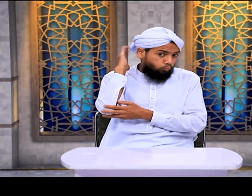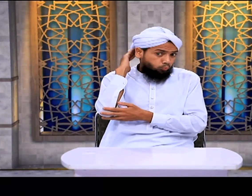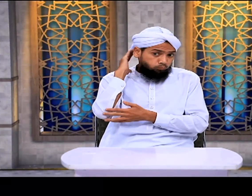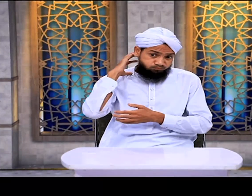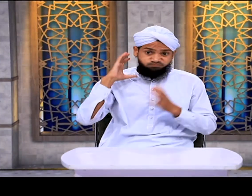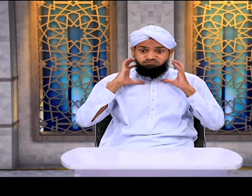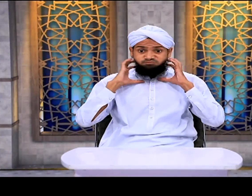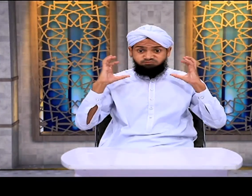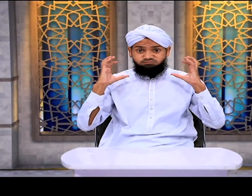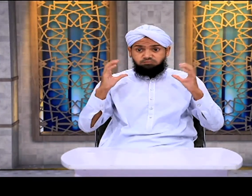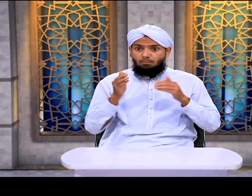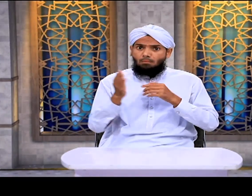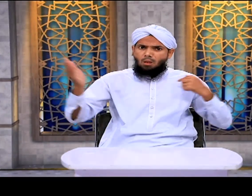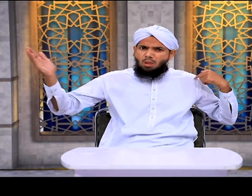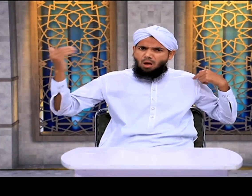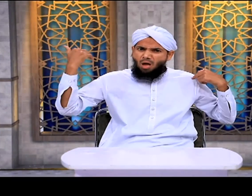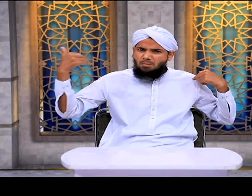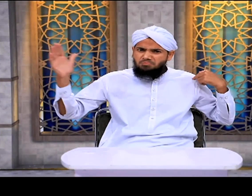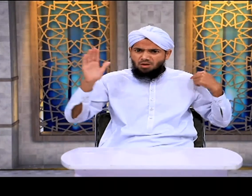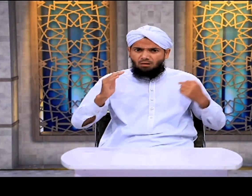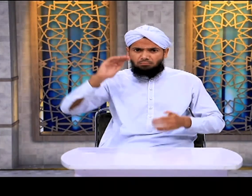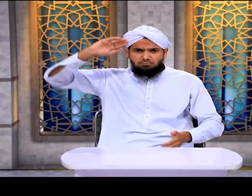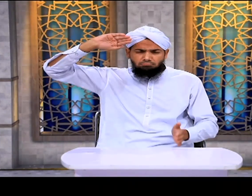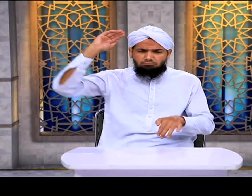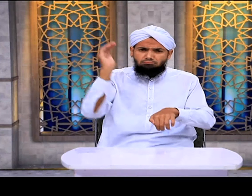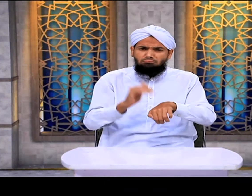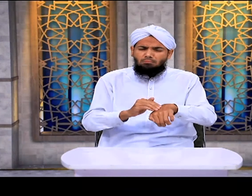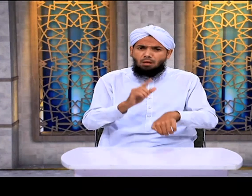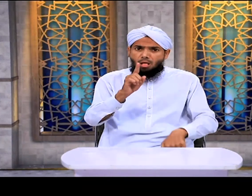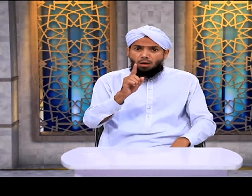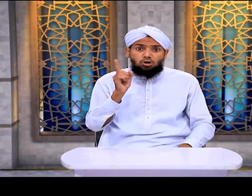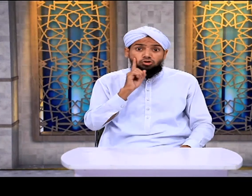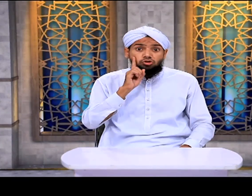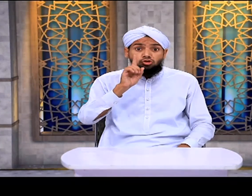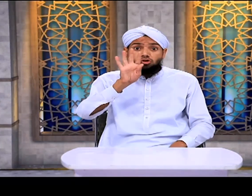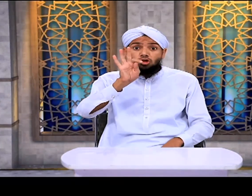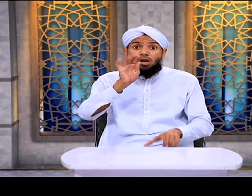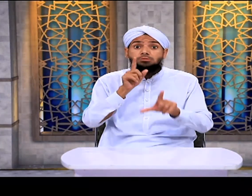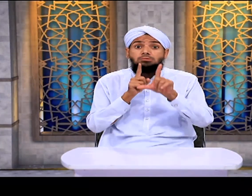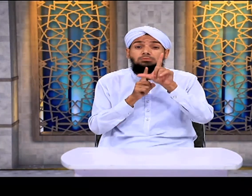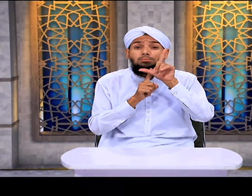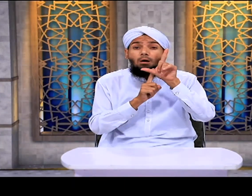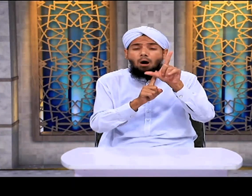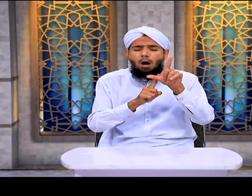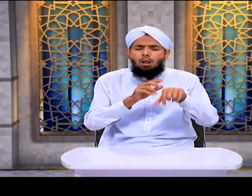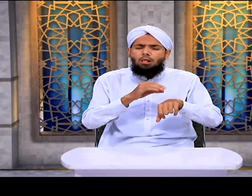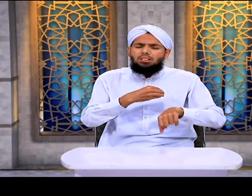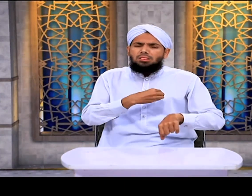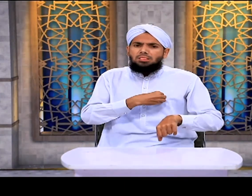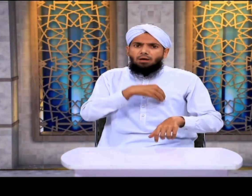اور لمبے ہیں، ان کے ایک مرتبہ ڈسنے کا درد 40 سال تک محسوس ہوتا رہے گا، اور اس میں خچر